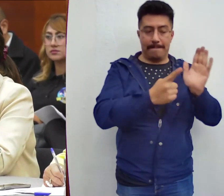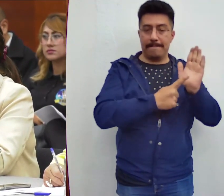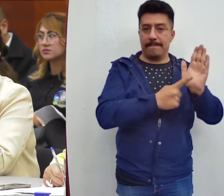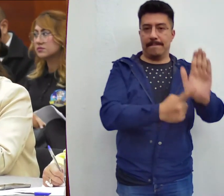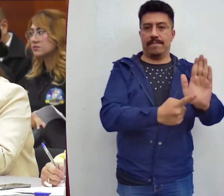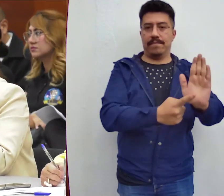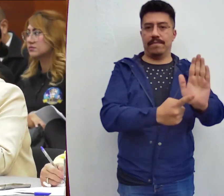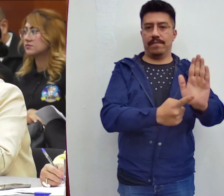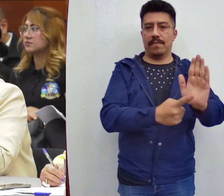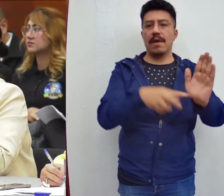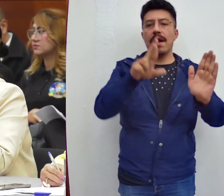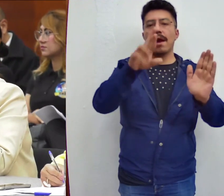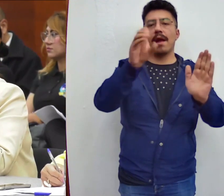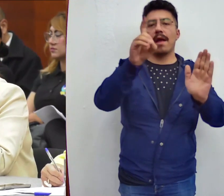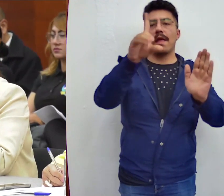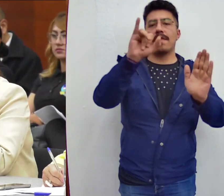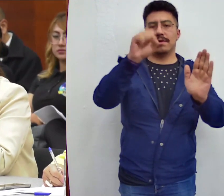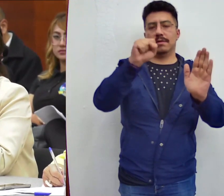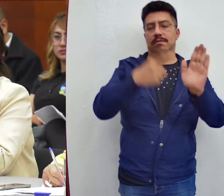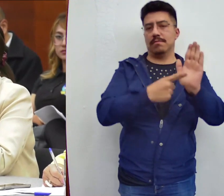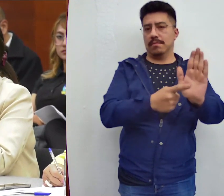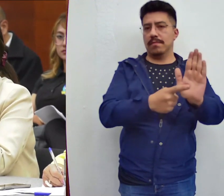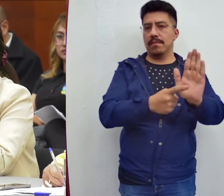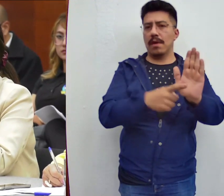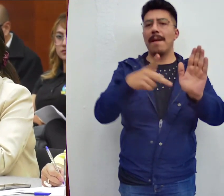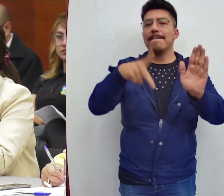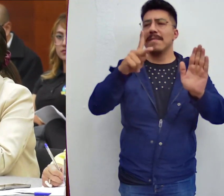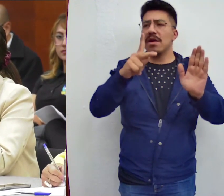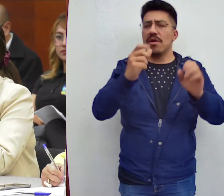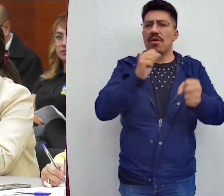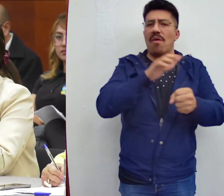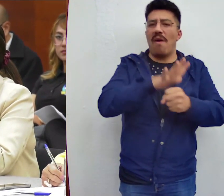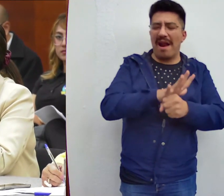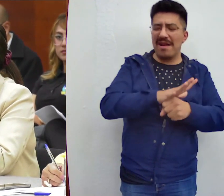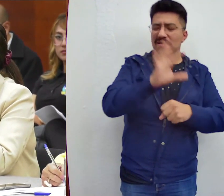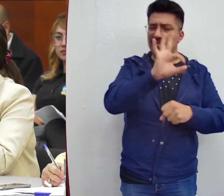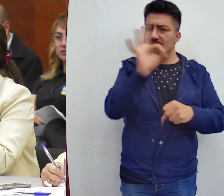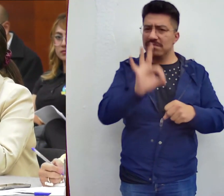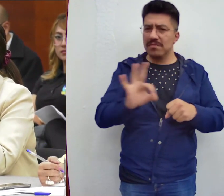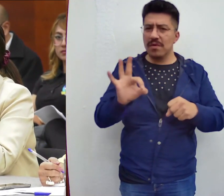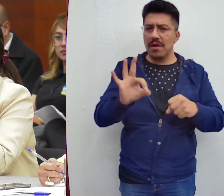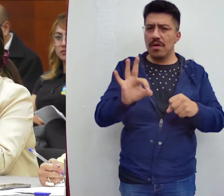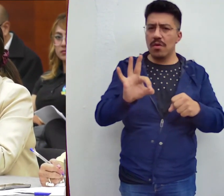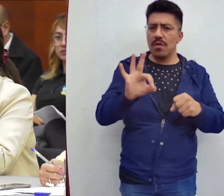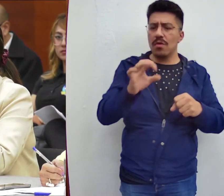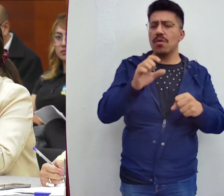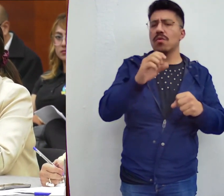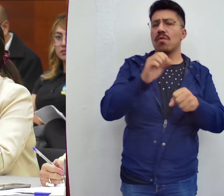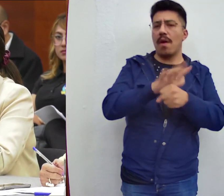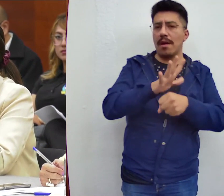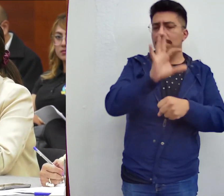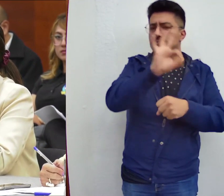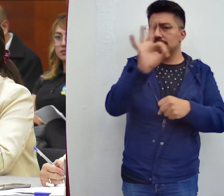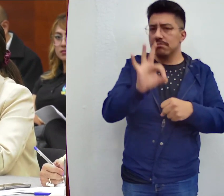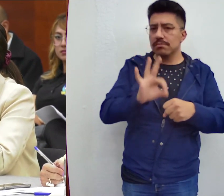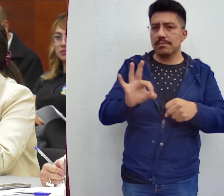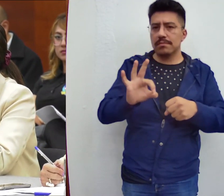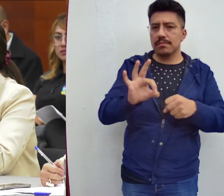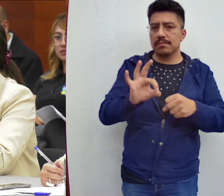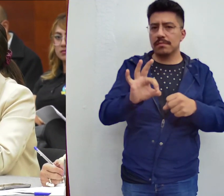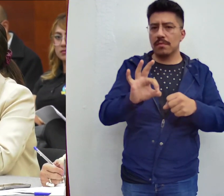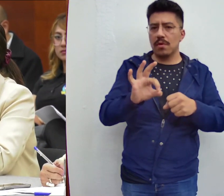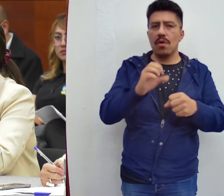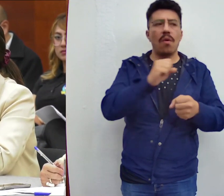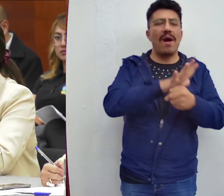presentación. Sin embargo, como bien dicen, ¿cuál es el porcentaje para diagnosticar